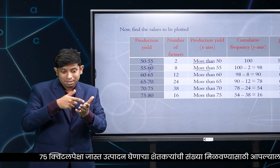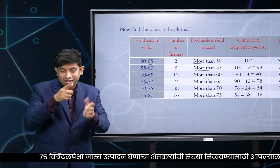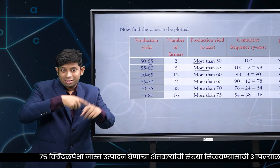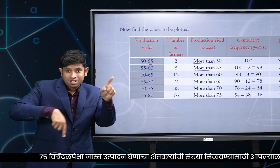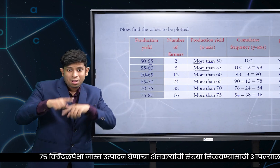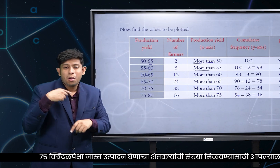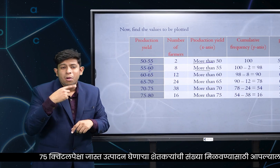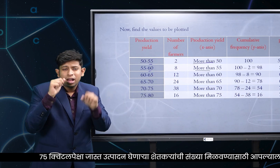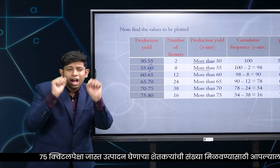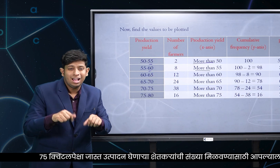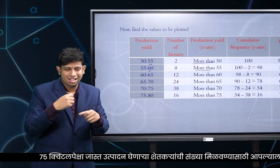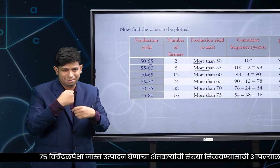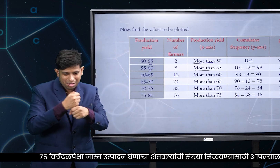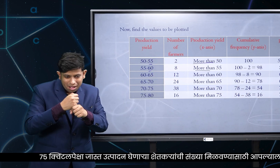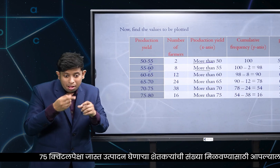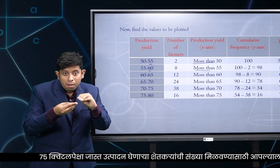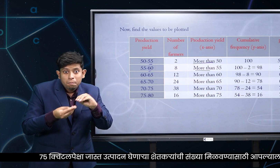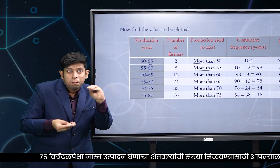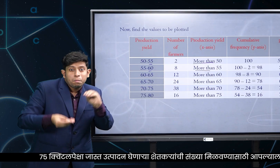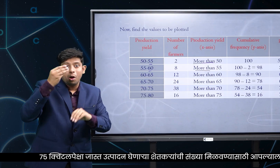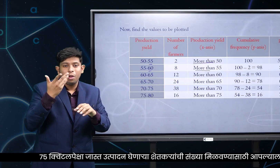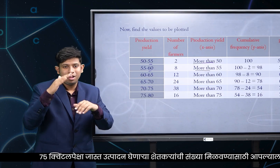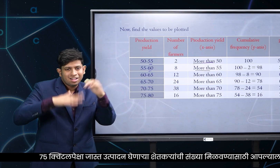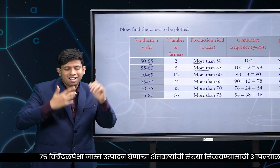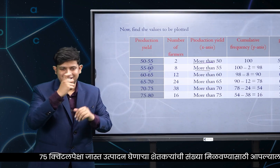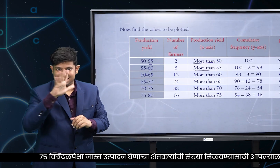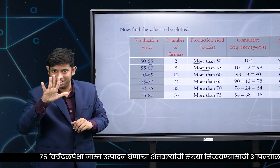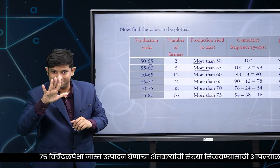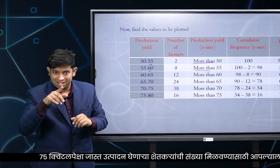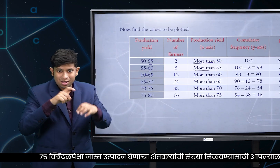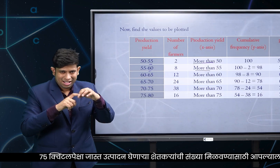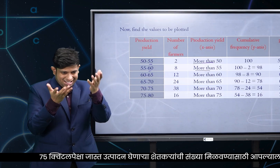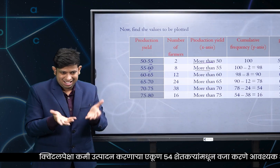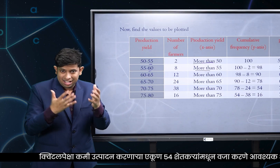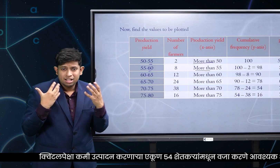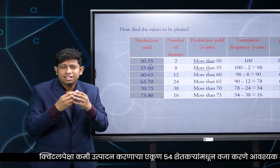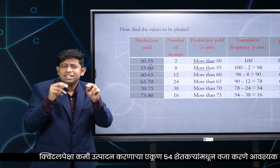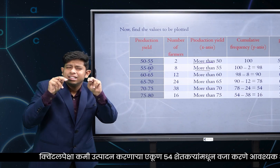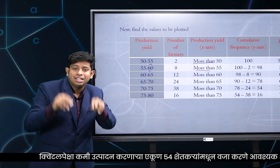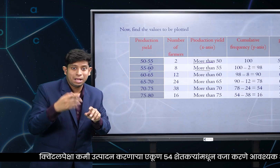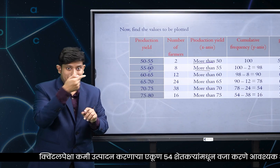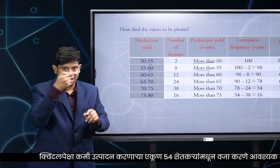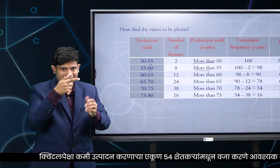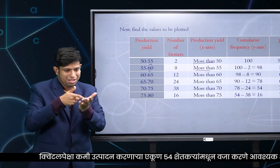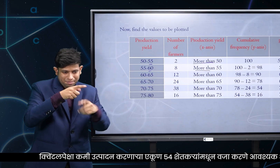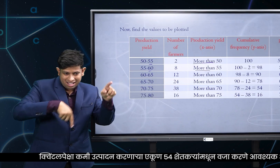पंच्याहत्तर क्विंटलपेक्षा जास्त उत्पादन घेणाऱ्या शेतकऱ्यांची संख्या मिळवण्यासाठी आपल्याला 75 क्विंटलपेक्षा कमी उत्पादन करणाऱ्या एकूण